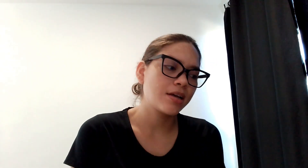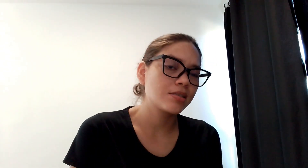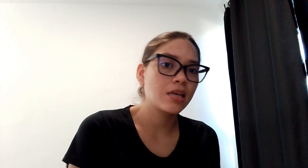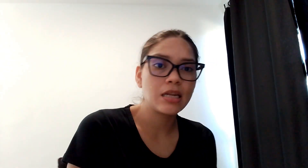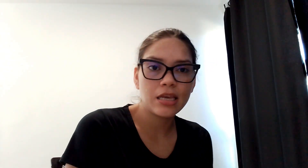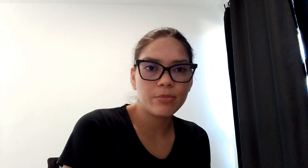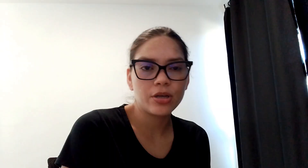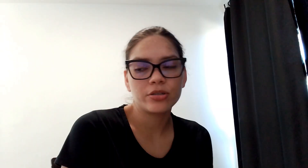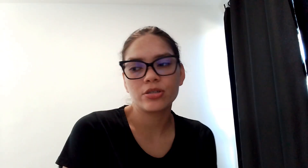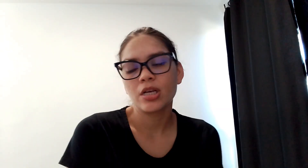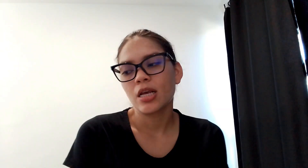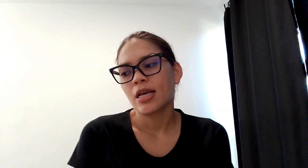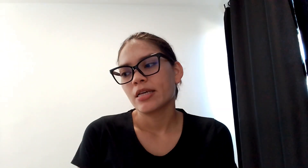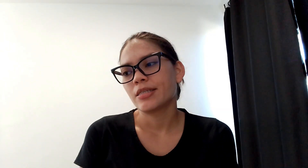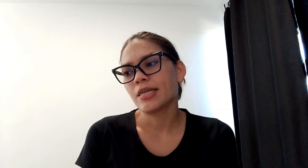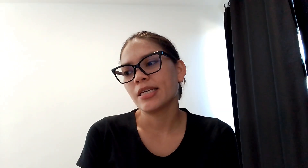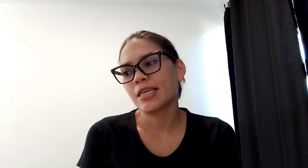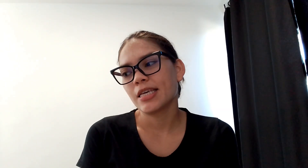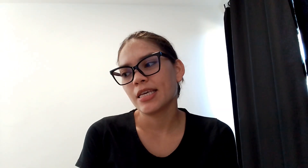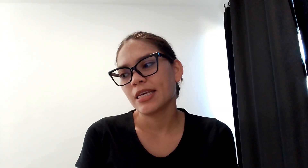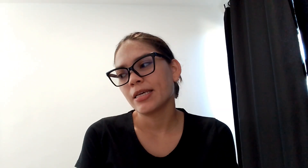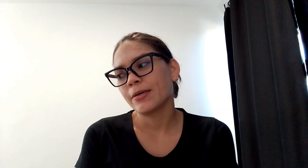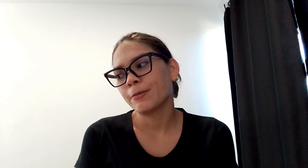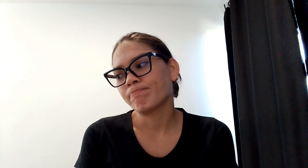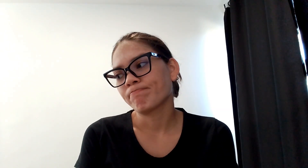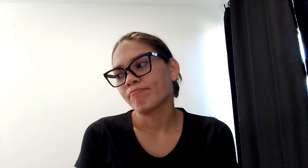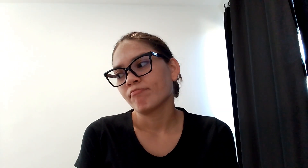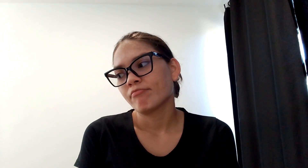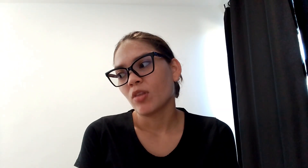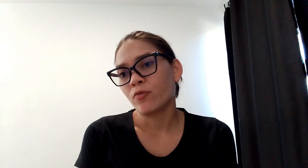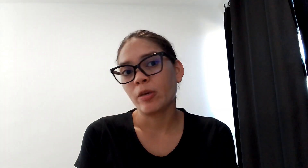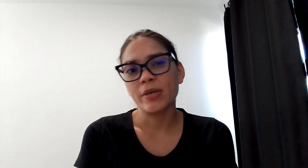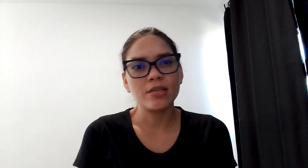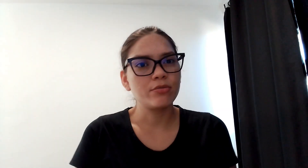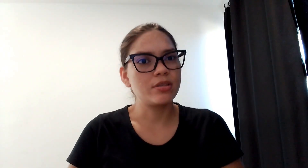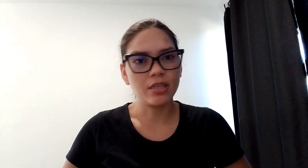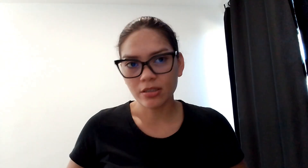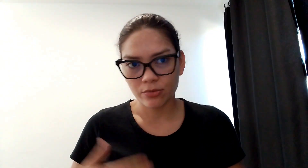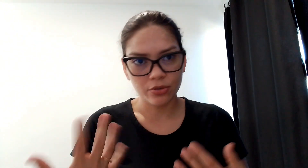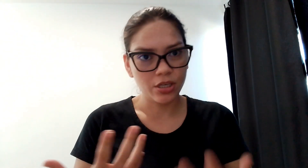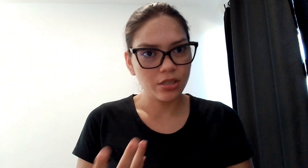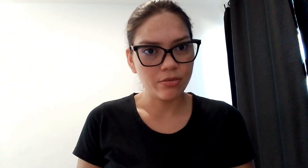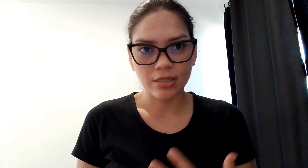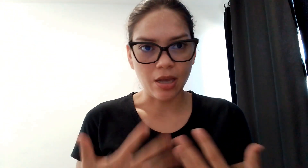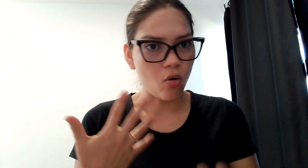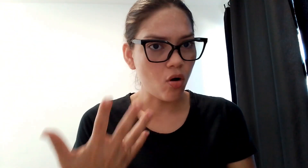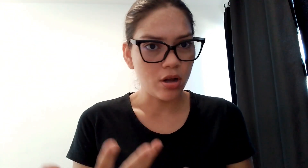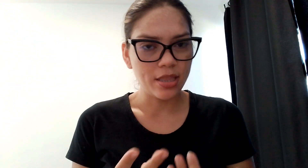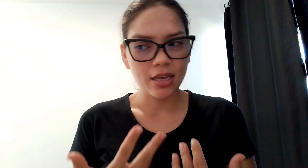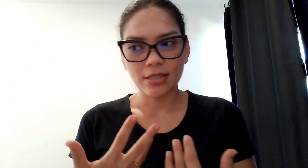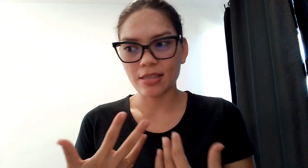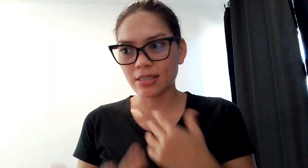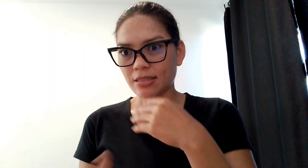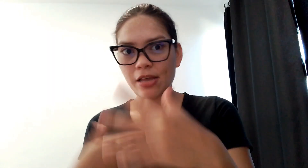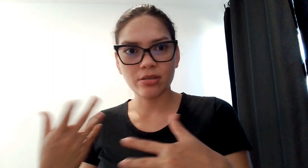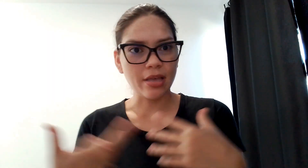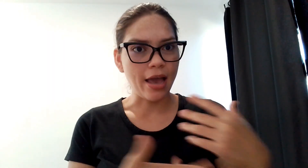em Libras sem que eu fique pensando tanto nisso, nessa ordem, se tá certo, se tá